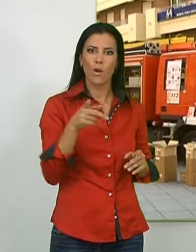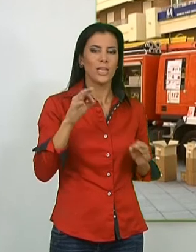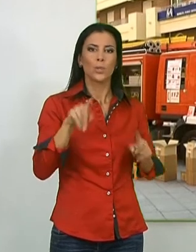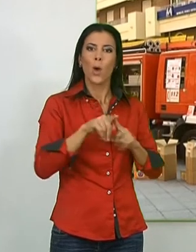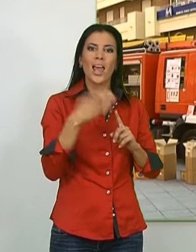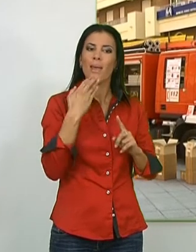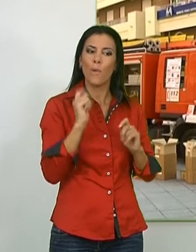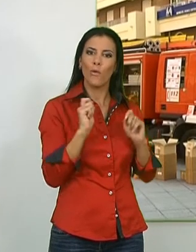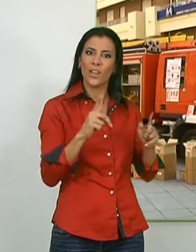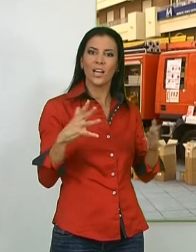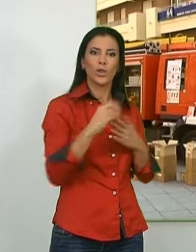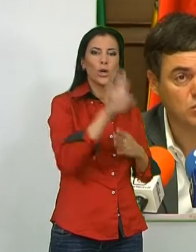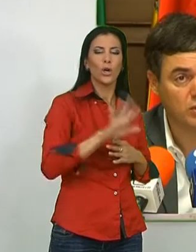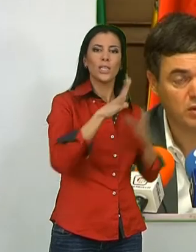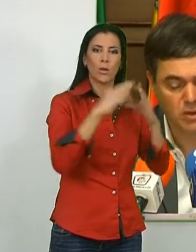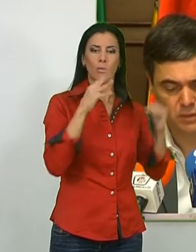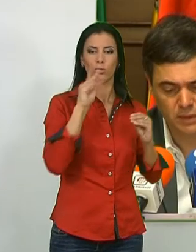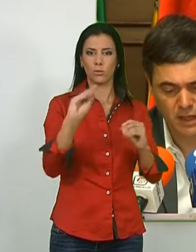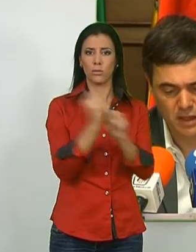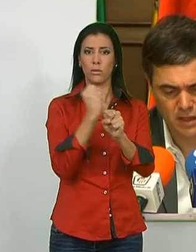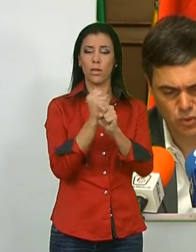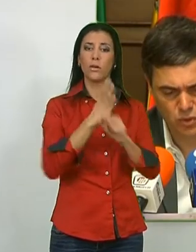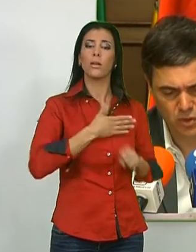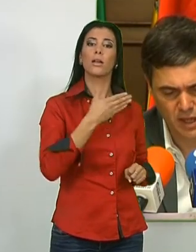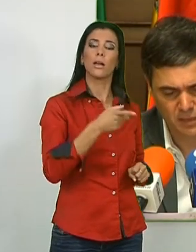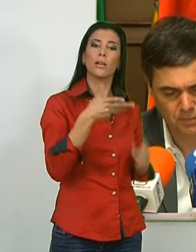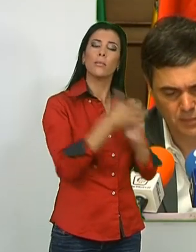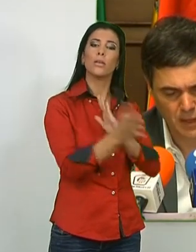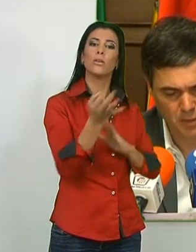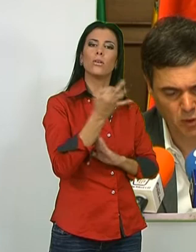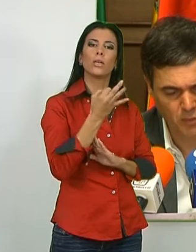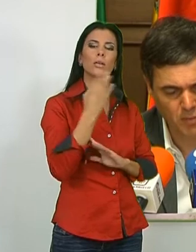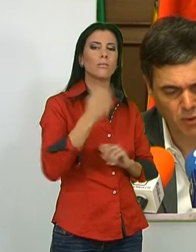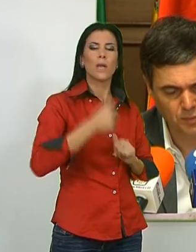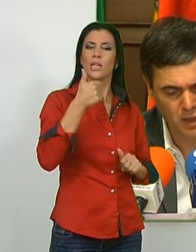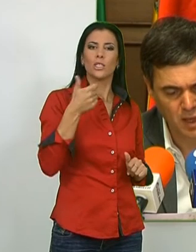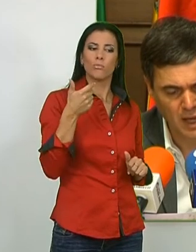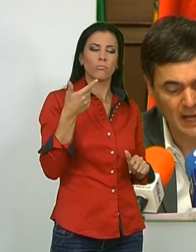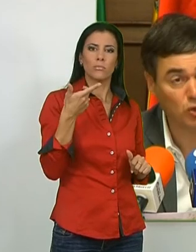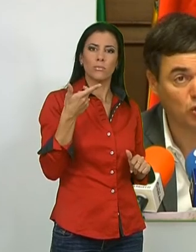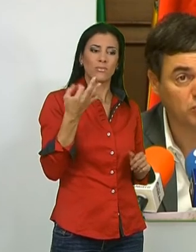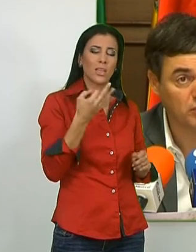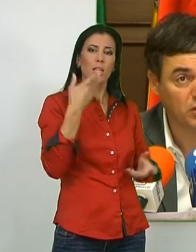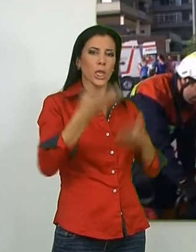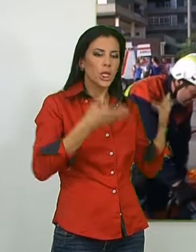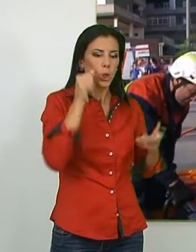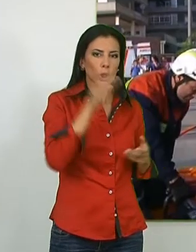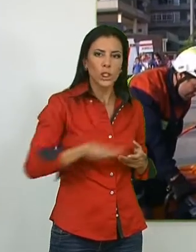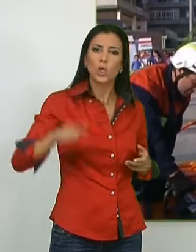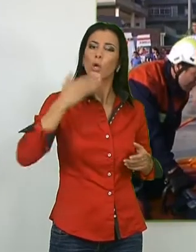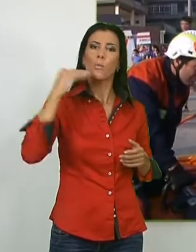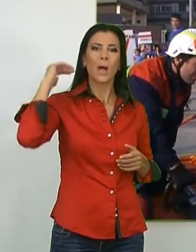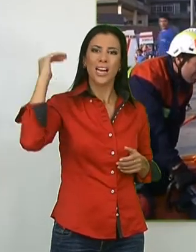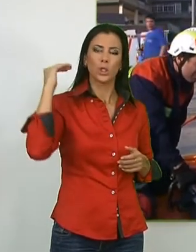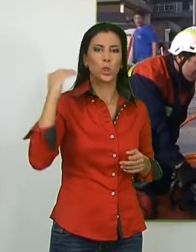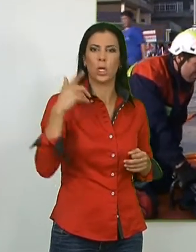convertido en todo un ejemplo para andalucía en su labor el alcalde explicó que los más vulnerables en los incendios son los niños y los